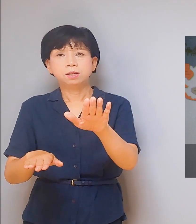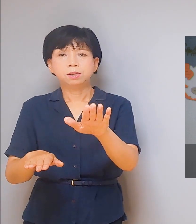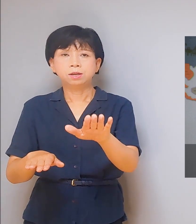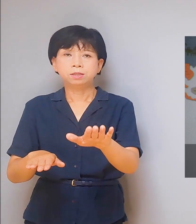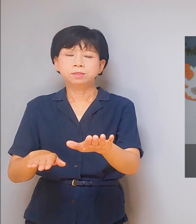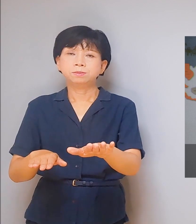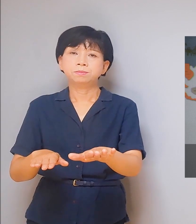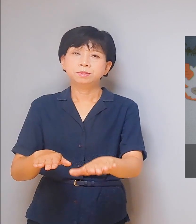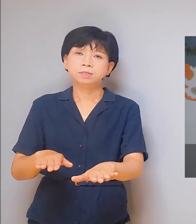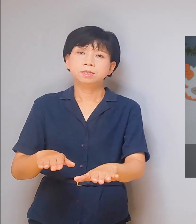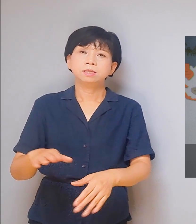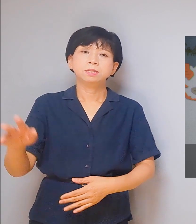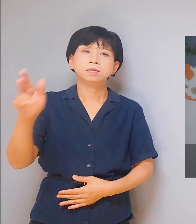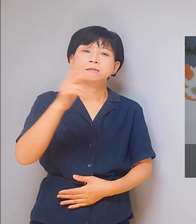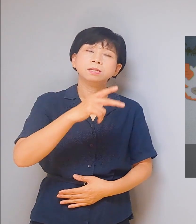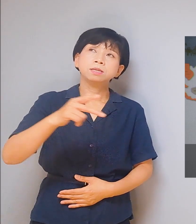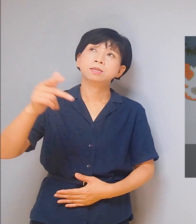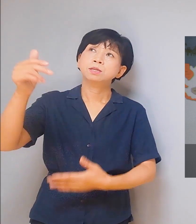한